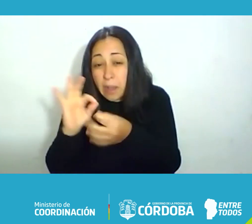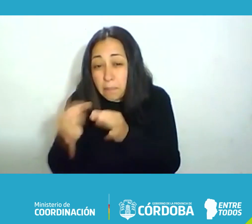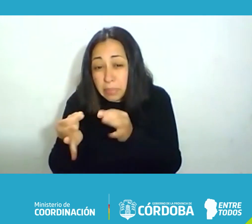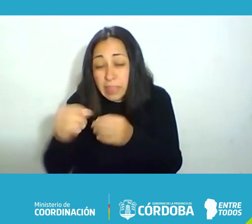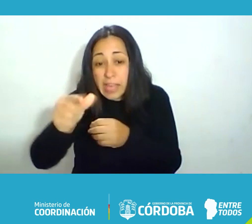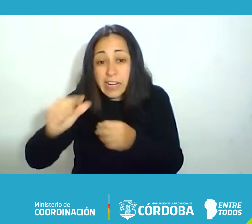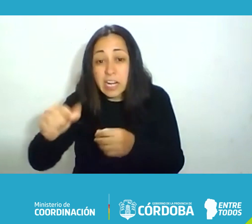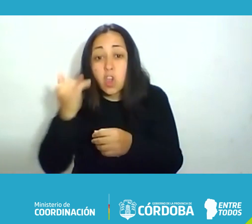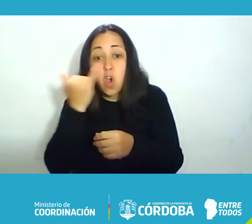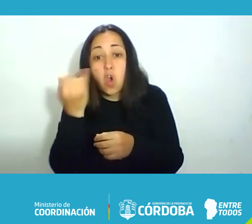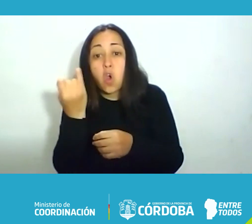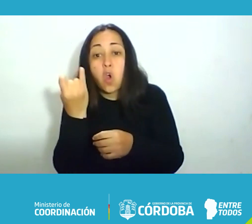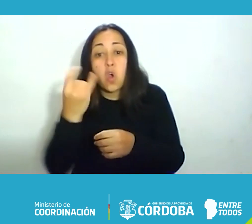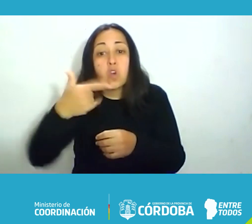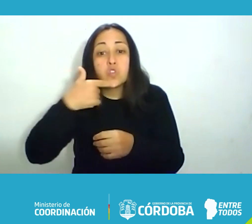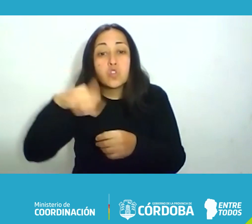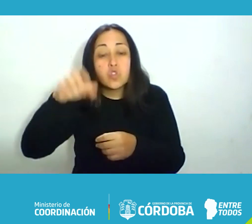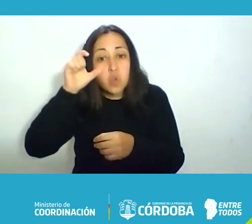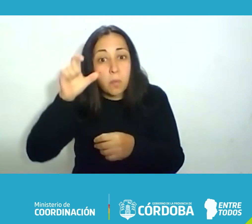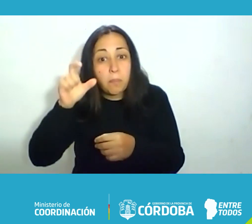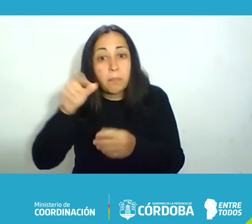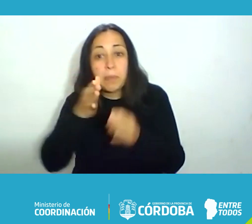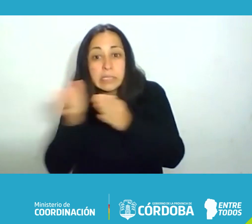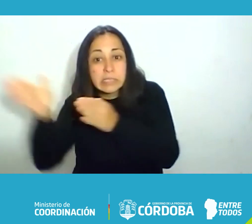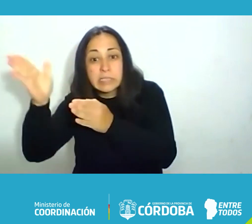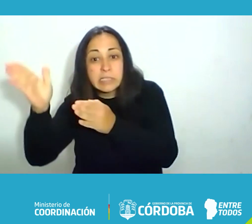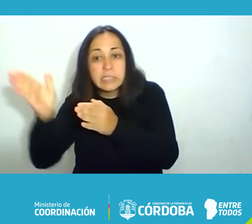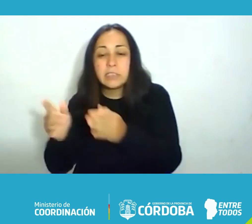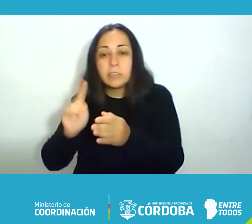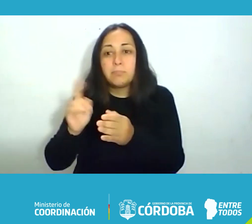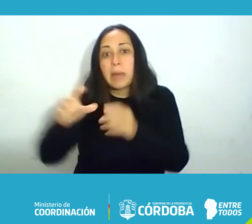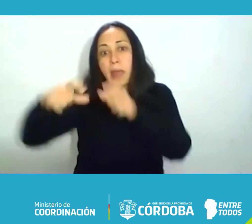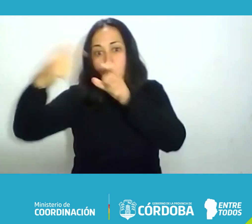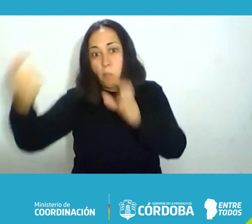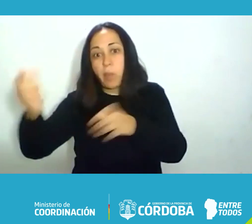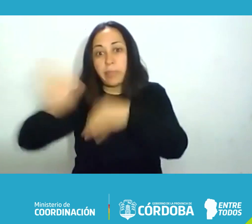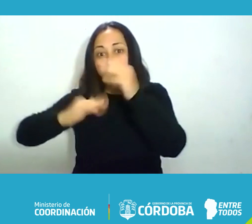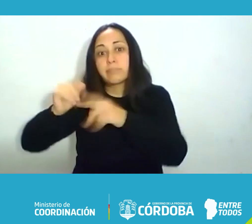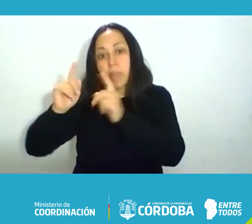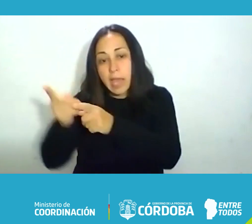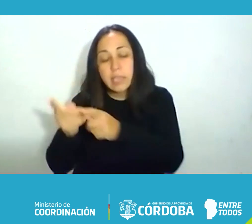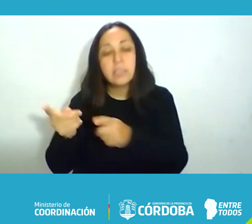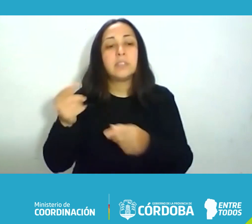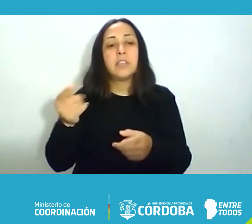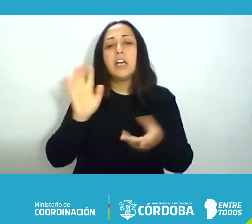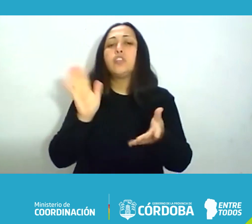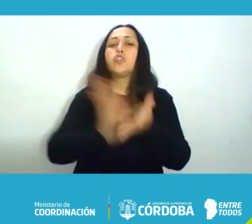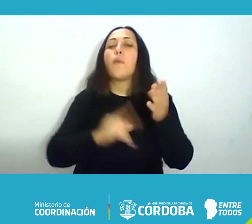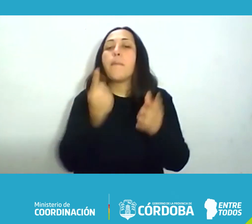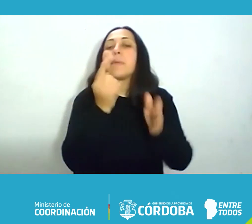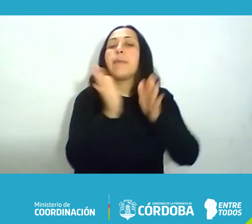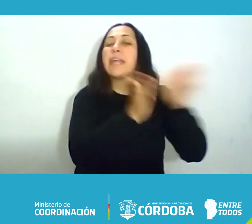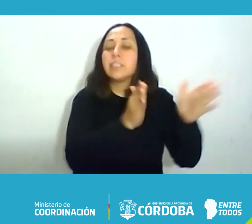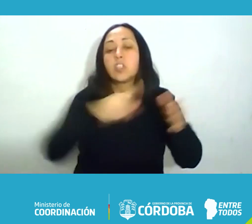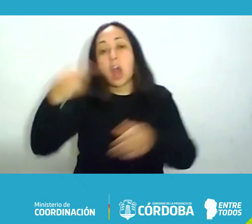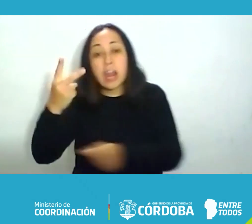una de las principales intervenciones es desplazar hacia el oeste e incorporar un puente. Todo lo dicho anteriormente se refería a la primera sección, luego